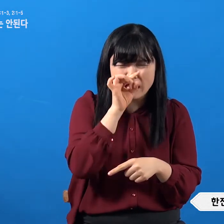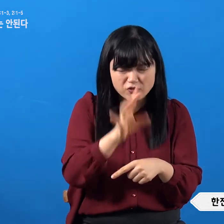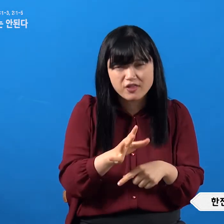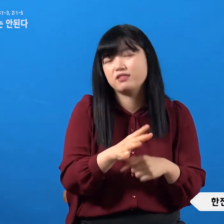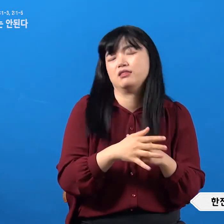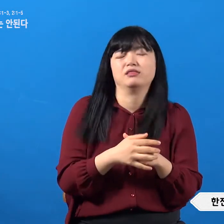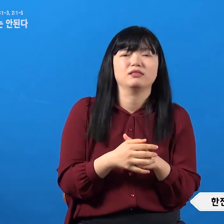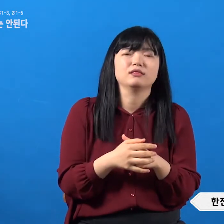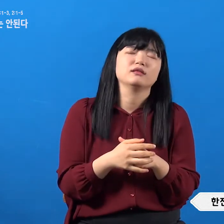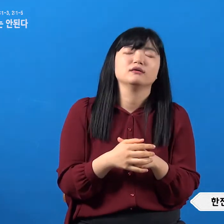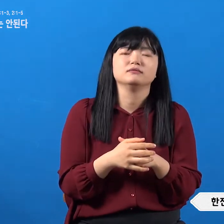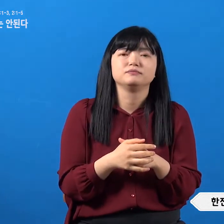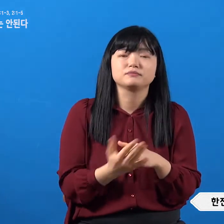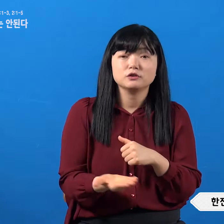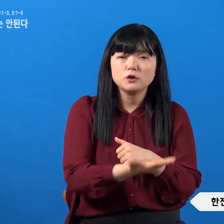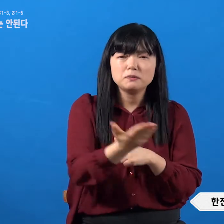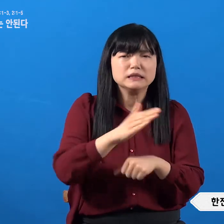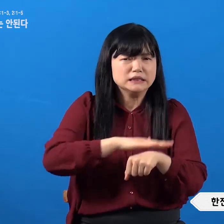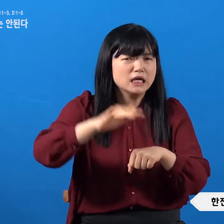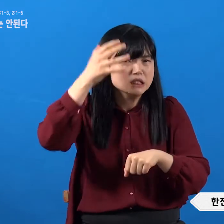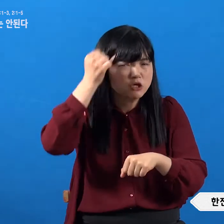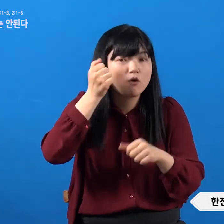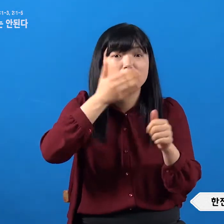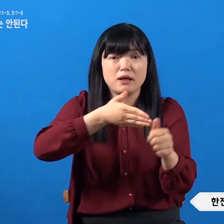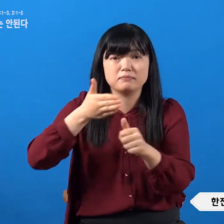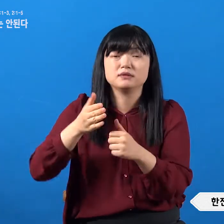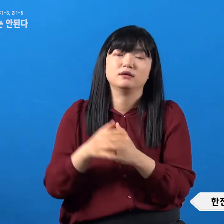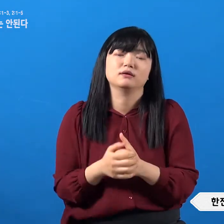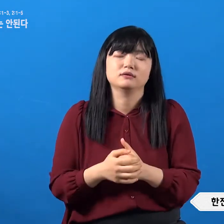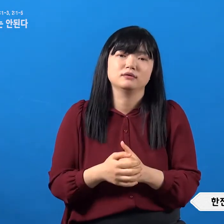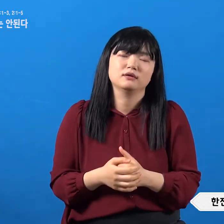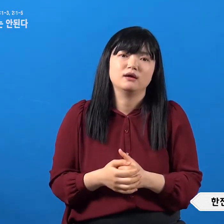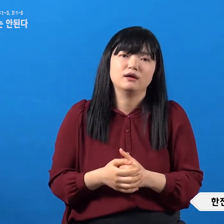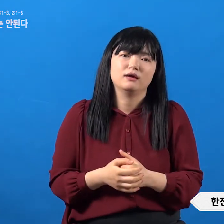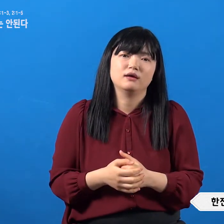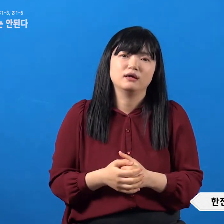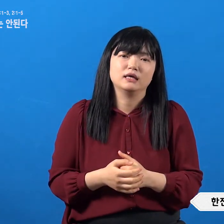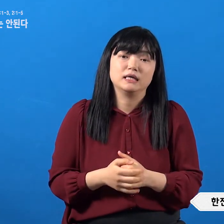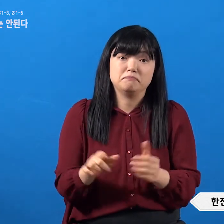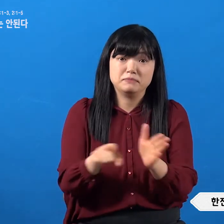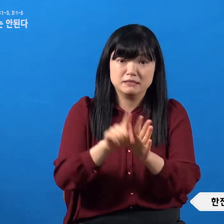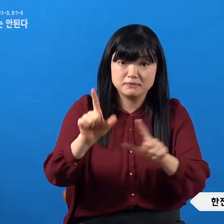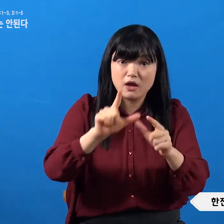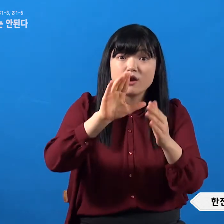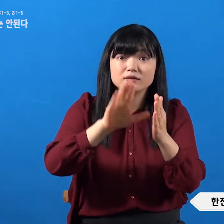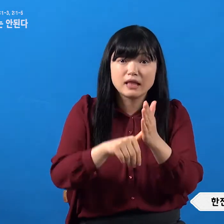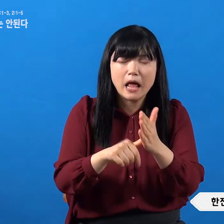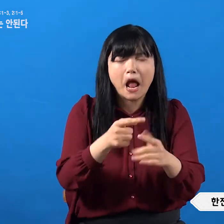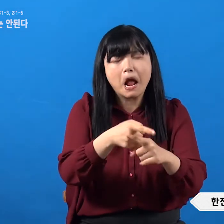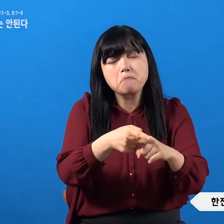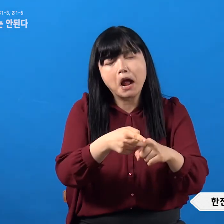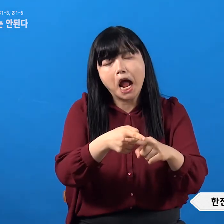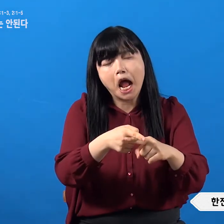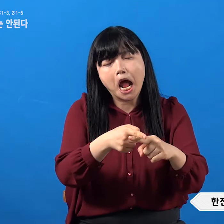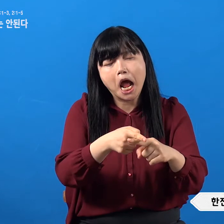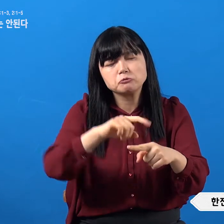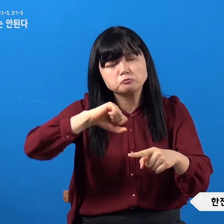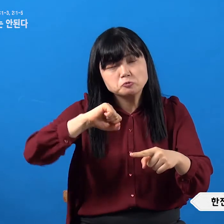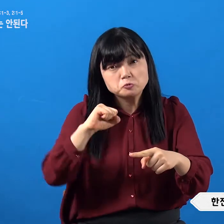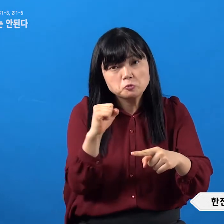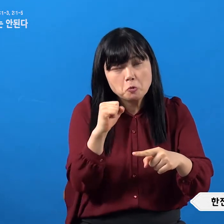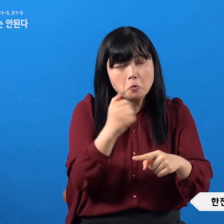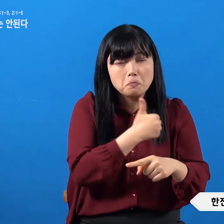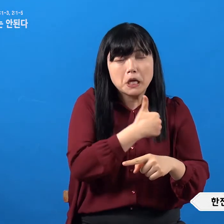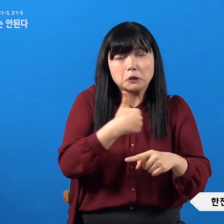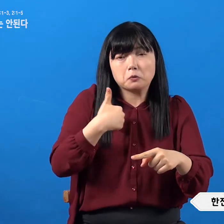된다 하는 것입니다. 여러분 잘 기억하시면 좋겠습니다. 신앙생활 할 때에 절반의